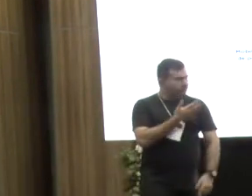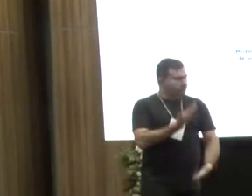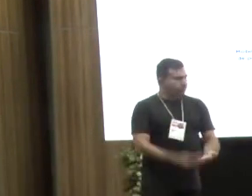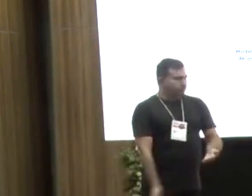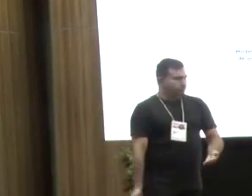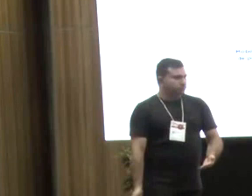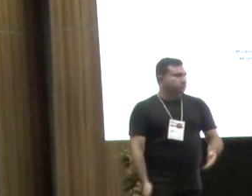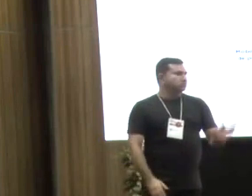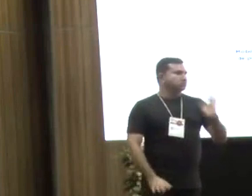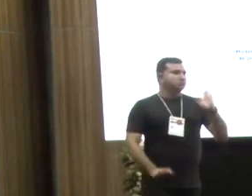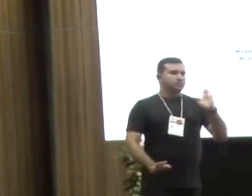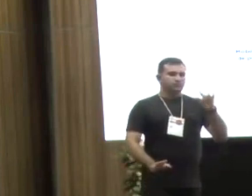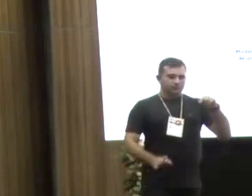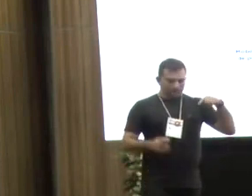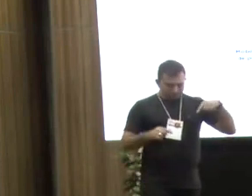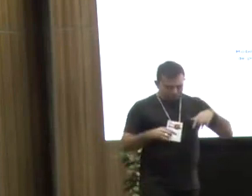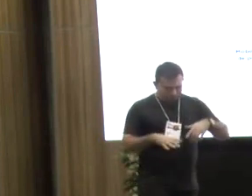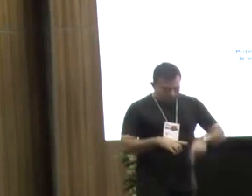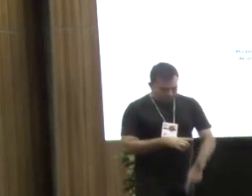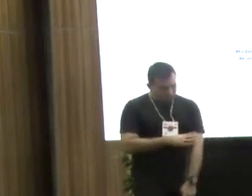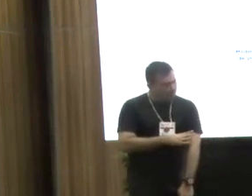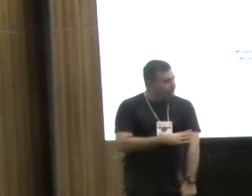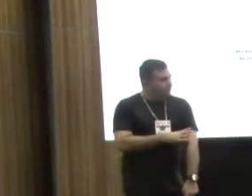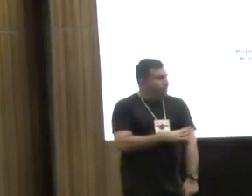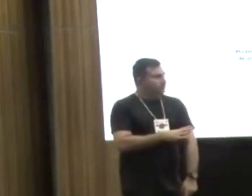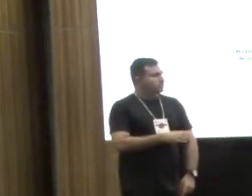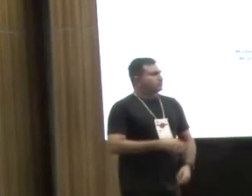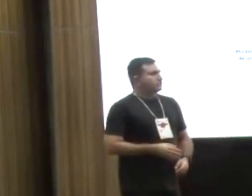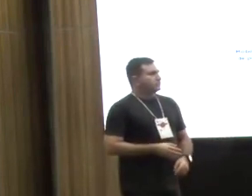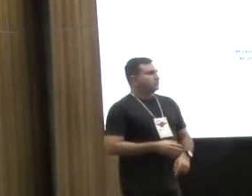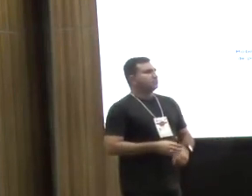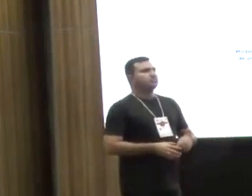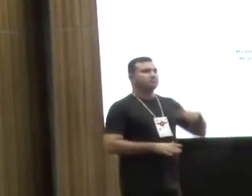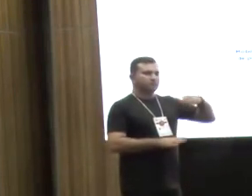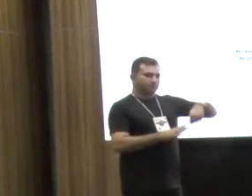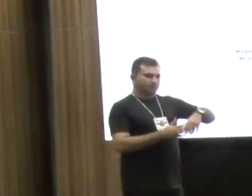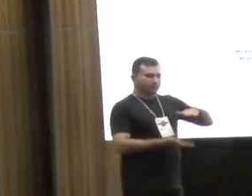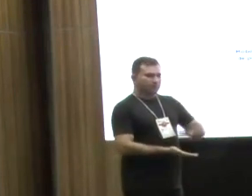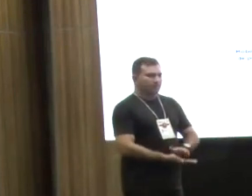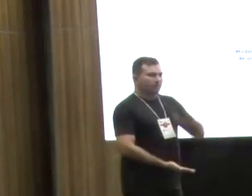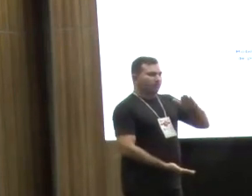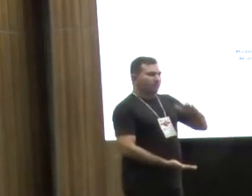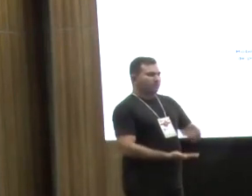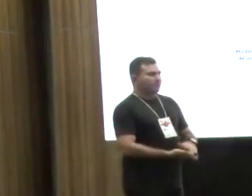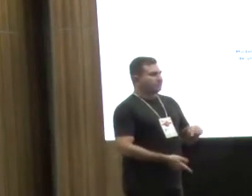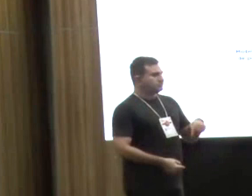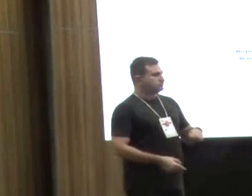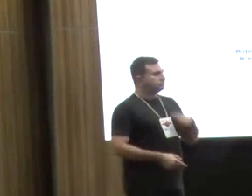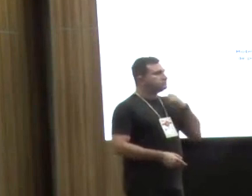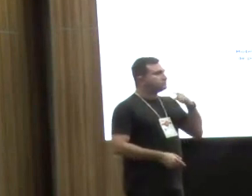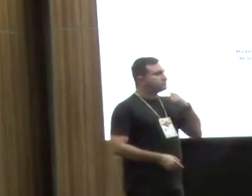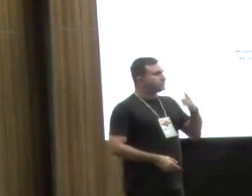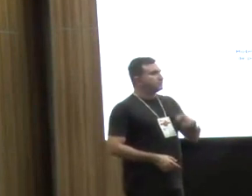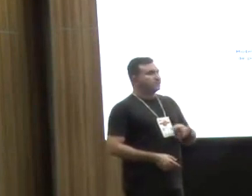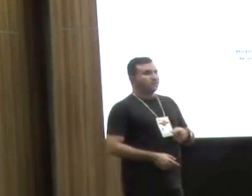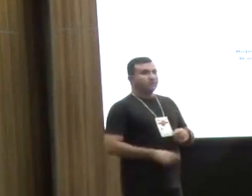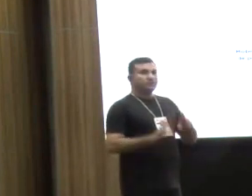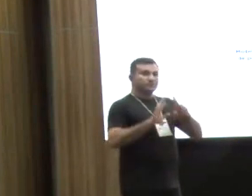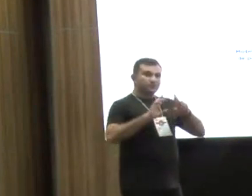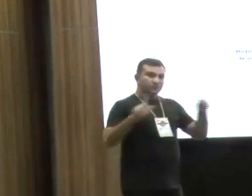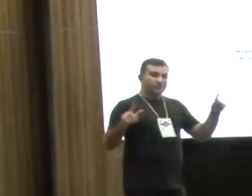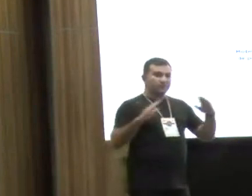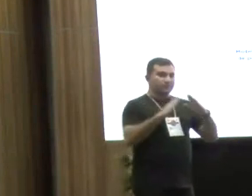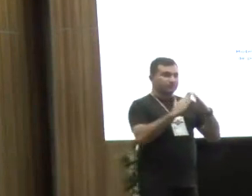que dali você só desce, porque fundo do poço tem mola. A escola, nem todo mundo tem essa